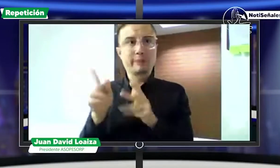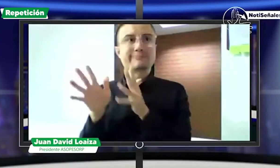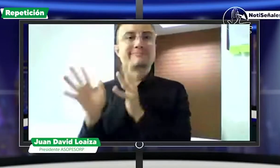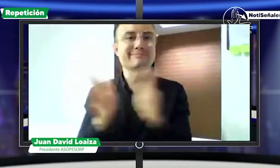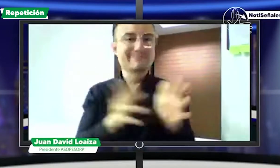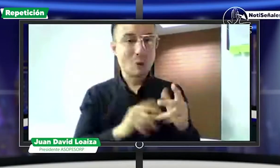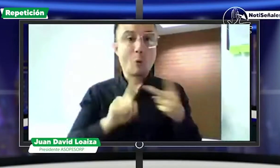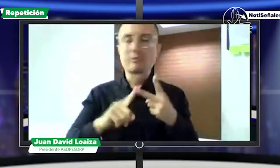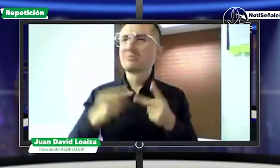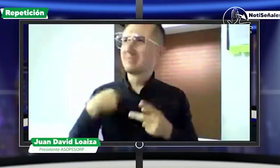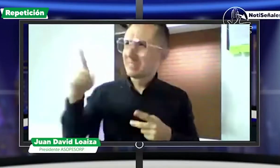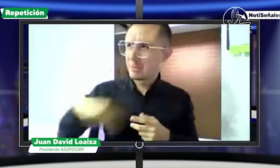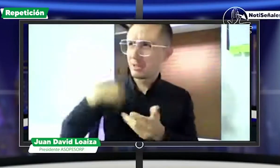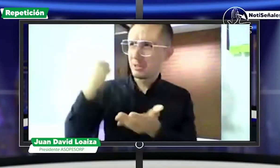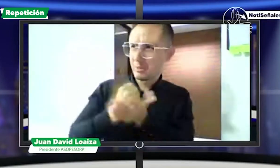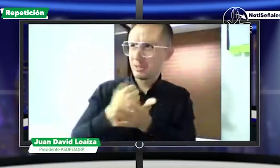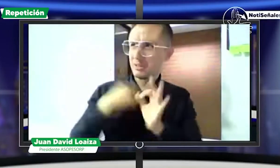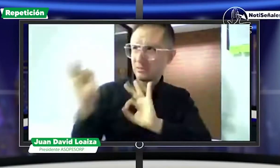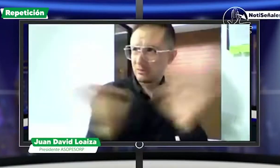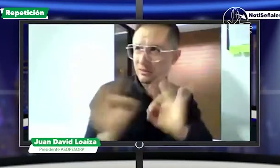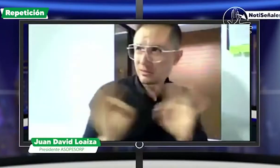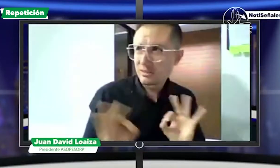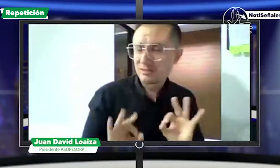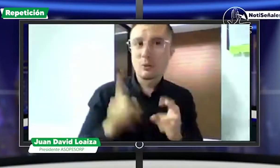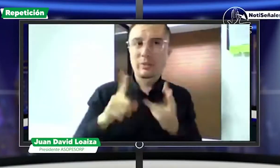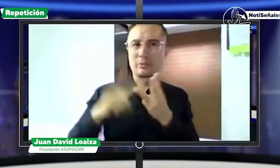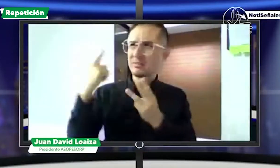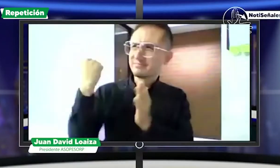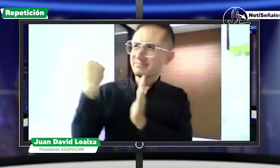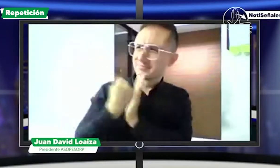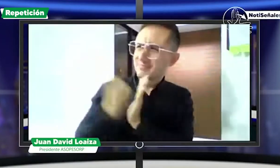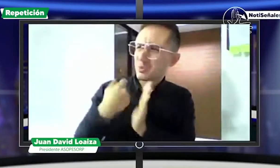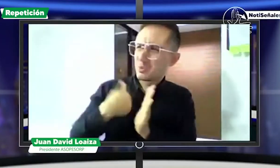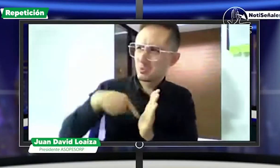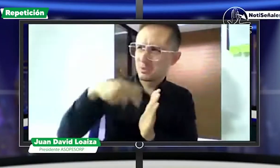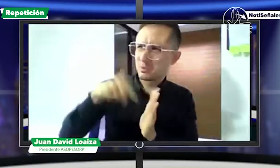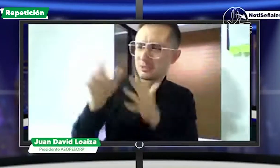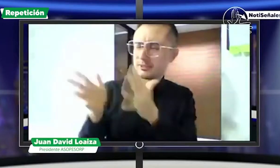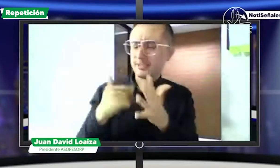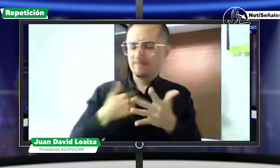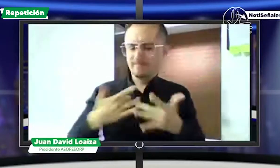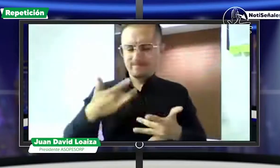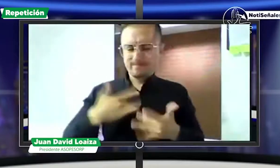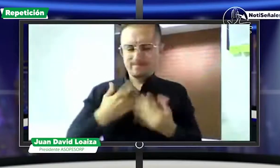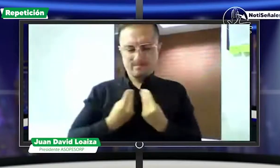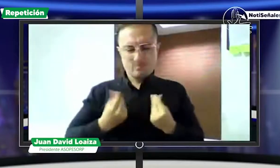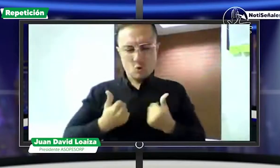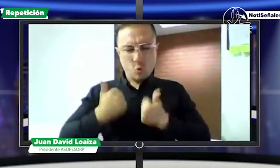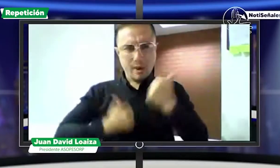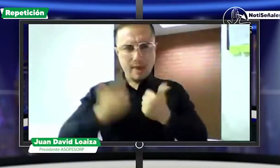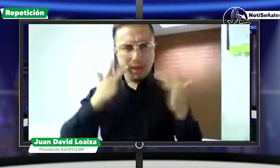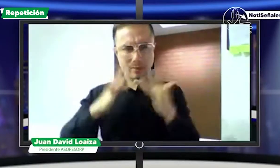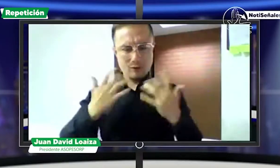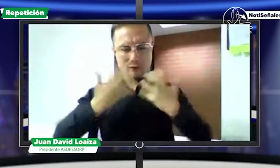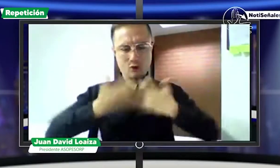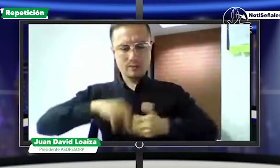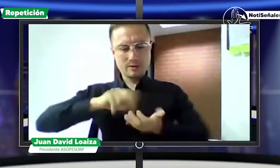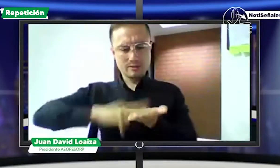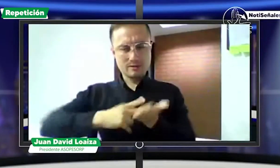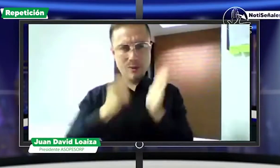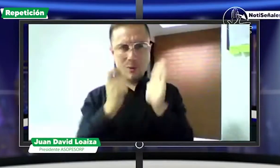año sino en años anteriores en los cuales los intérpretes se les ha encargado también el enseñar la lengua de